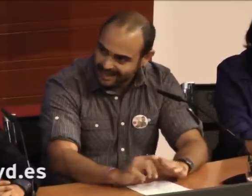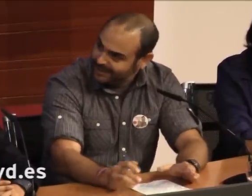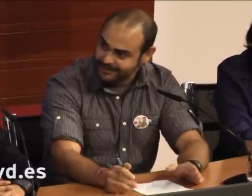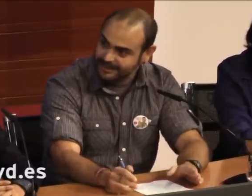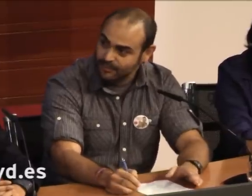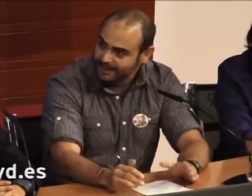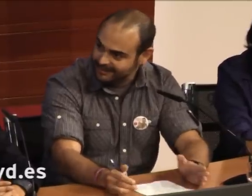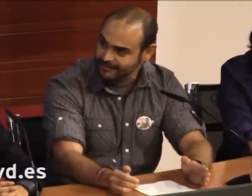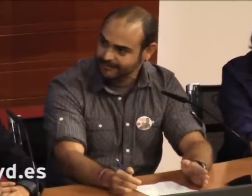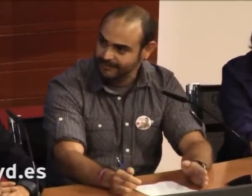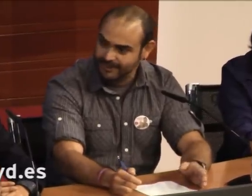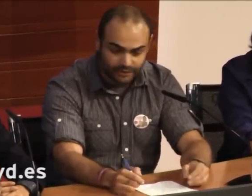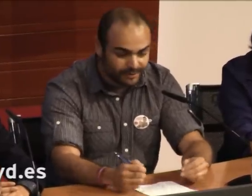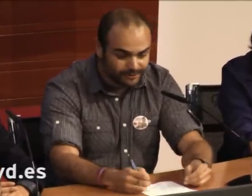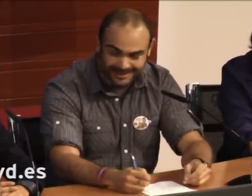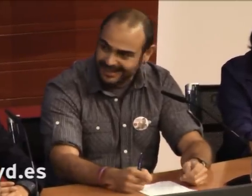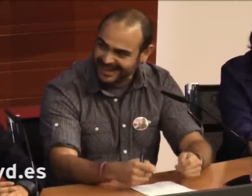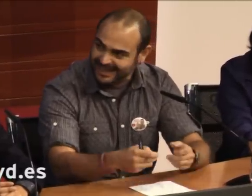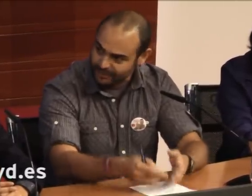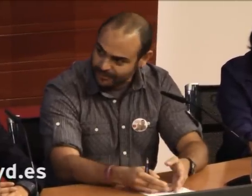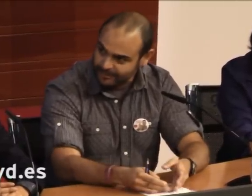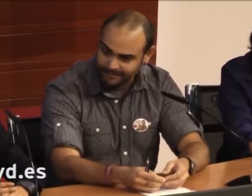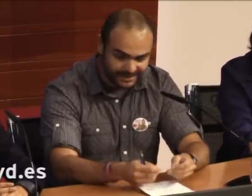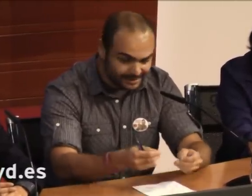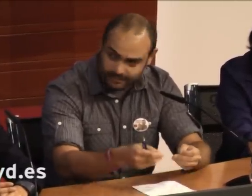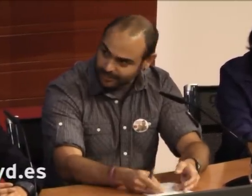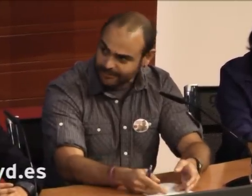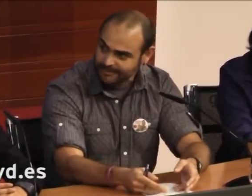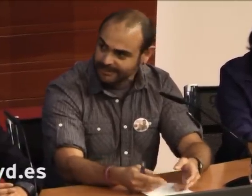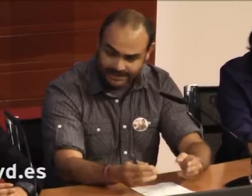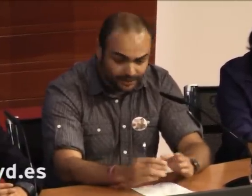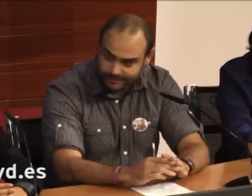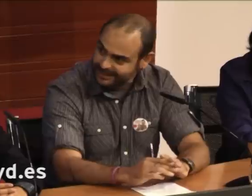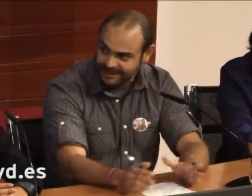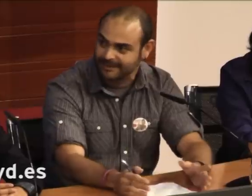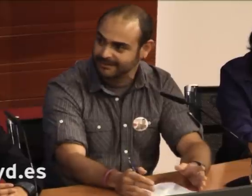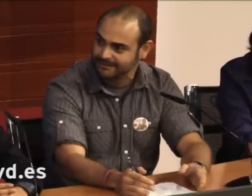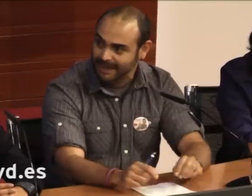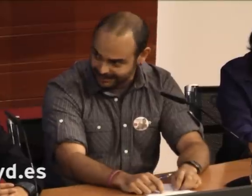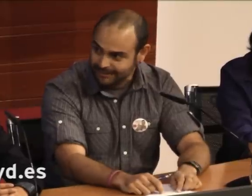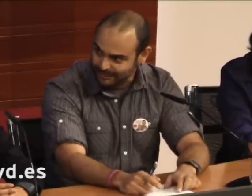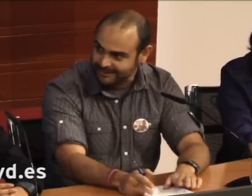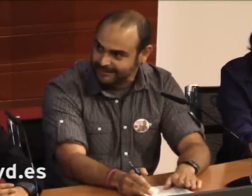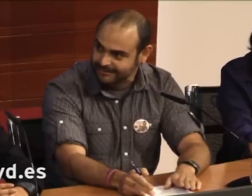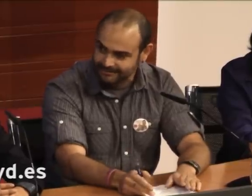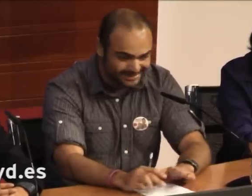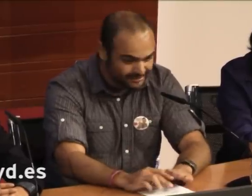sería incapaz de estar en un partido donde yo no pueda contestar a todo, explicarlo todo y no esconder nada. Aquí se puede hacer, uh-huh. sin ningún